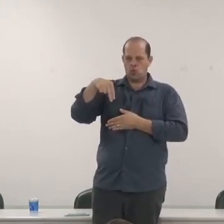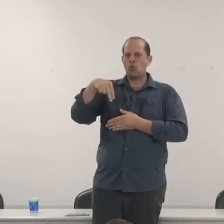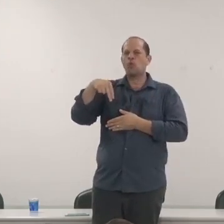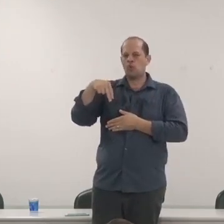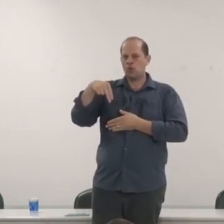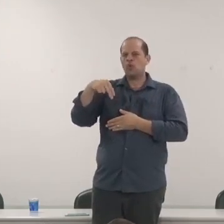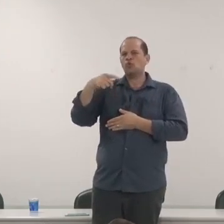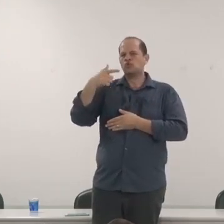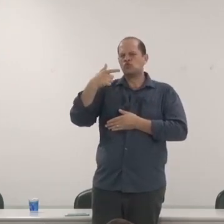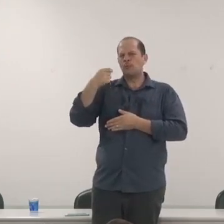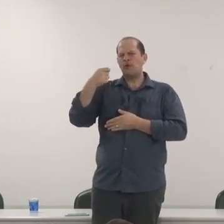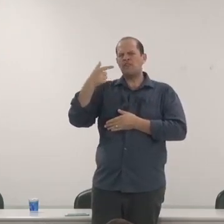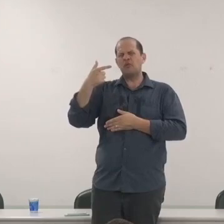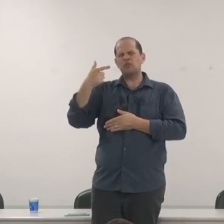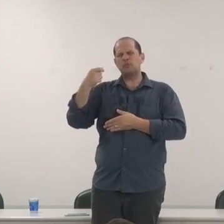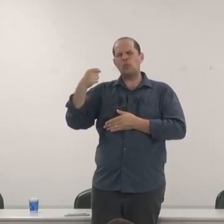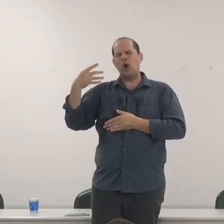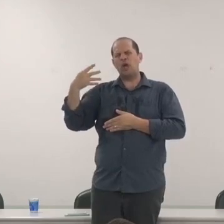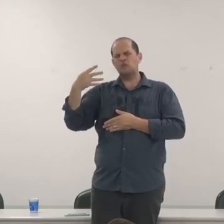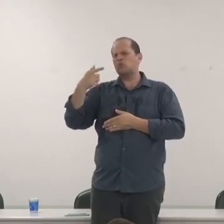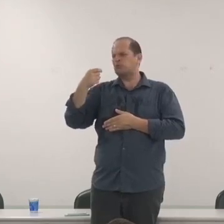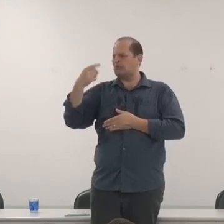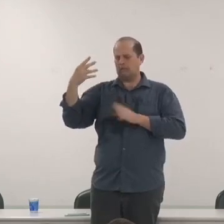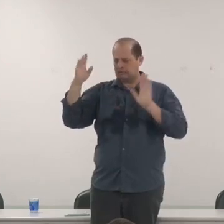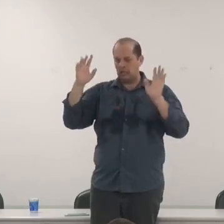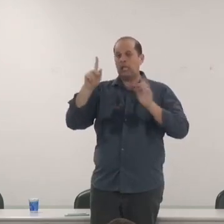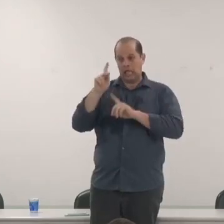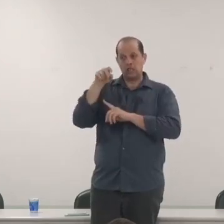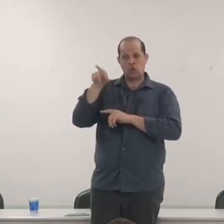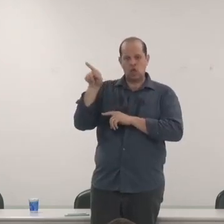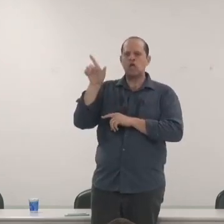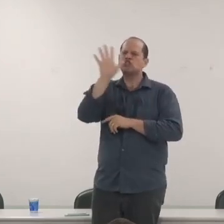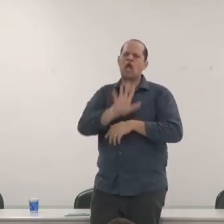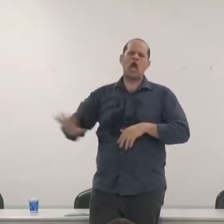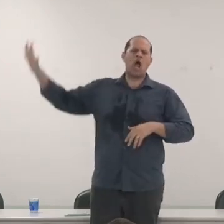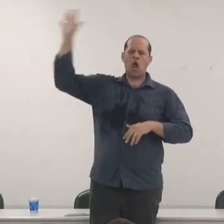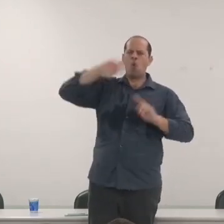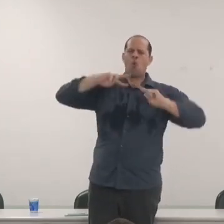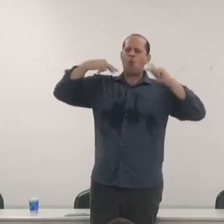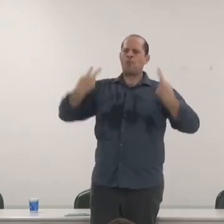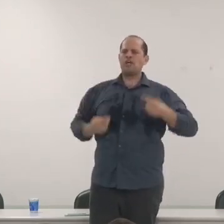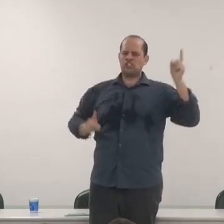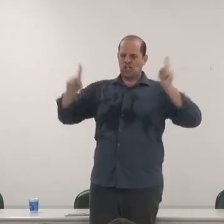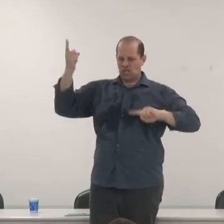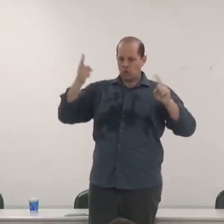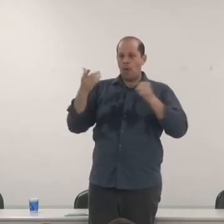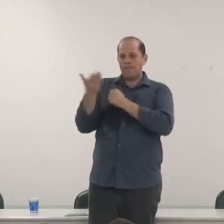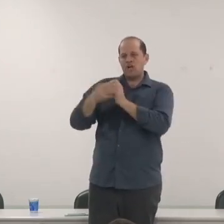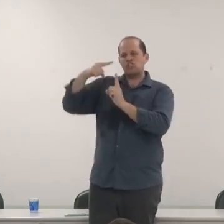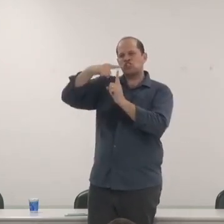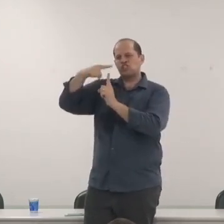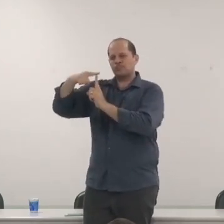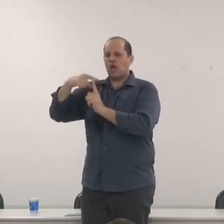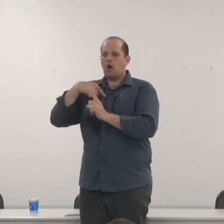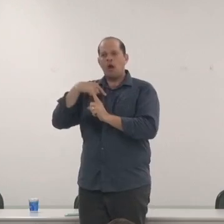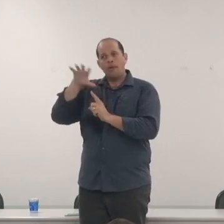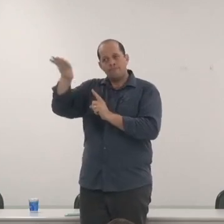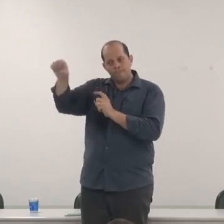Então, Kenton, o autor de um texto de 2014, se eu não me engano, ele fala, de uma forma geral, de